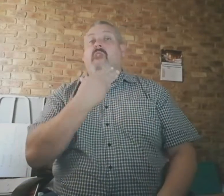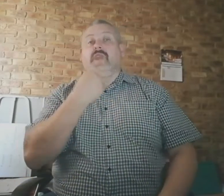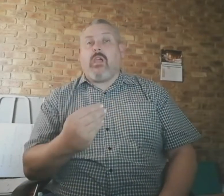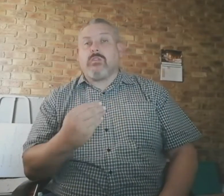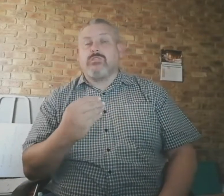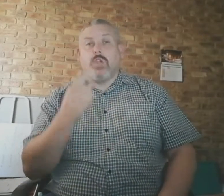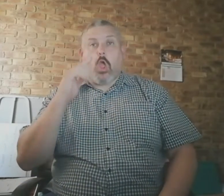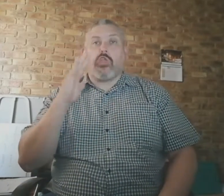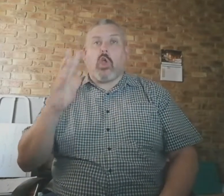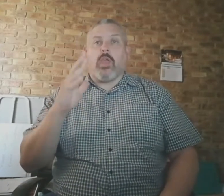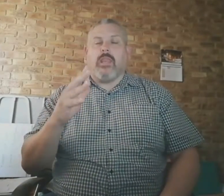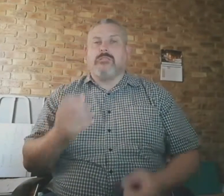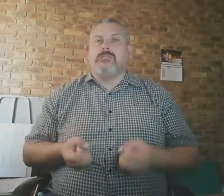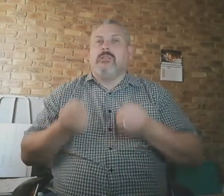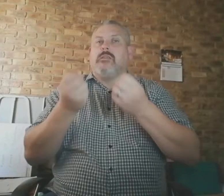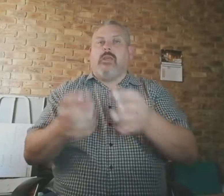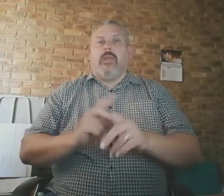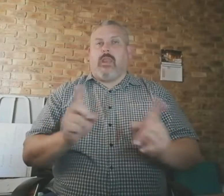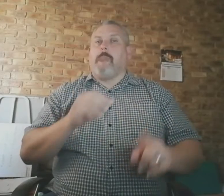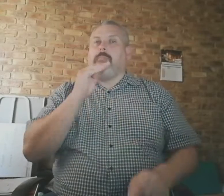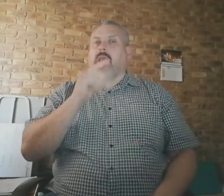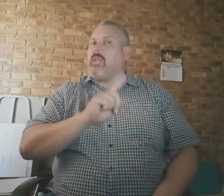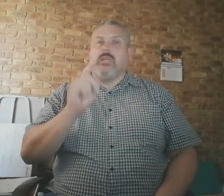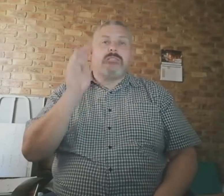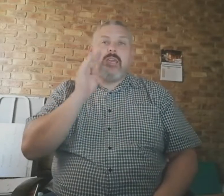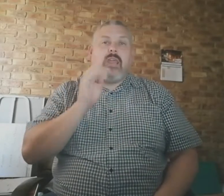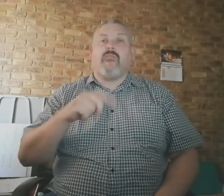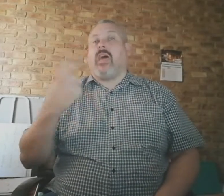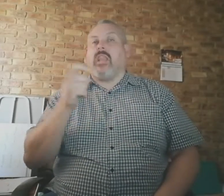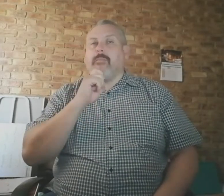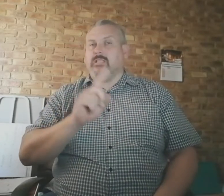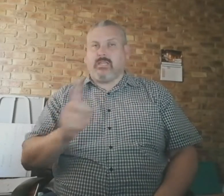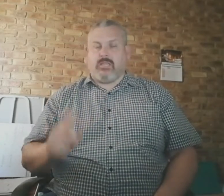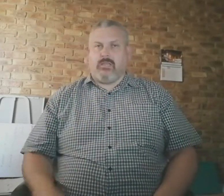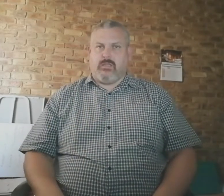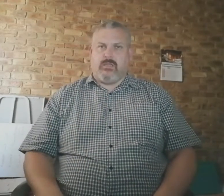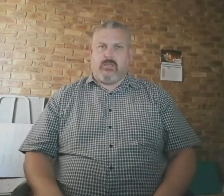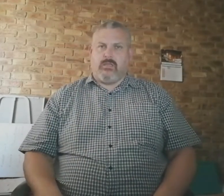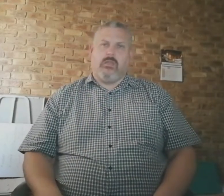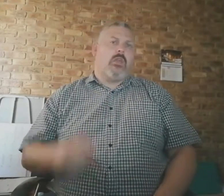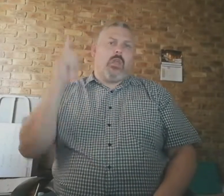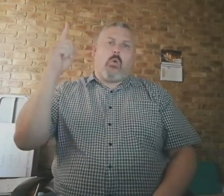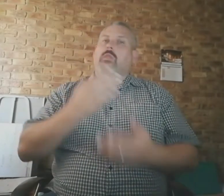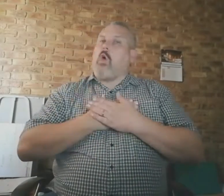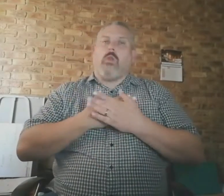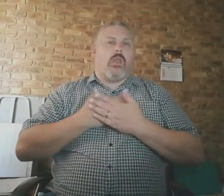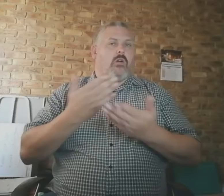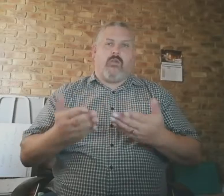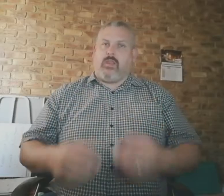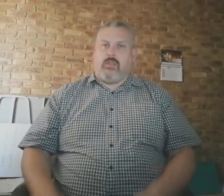tals betuienis, nie, tekenskindheid van ander mense, God hou hem daarvan,